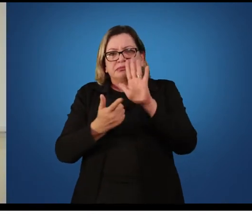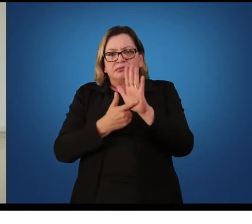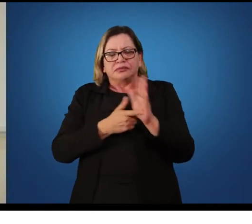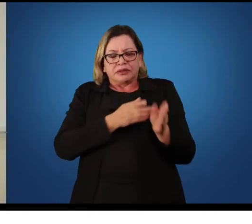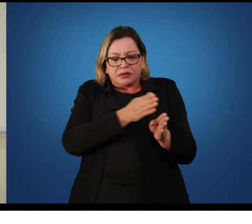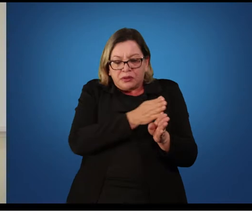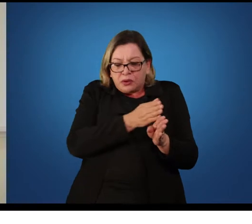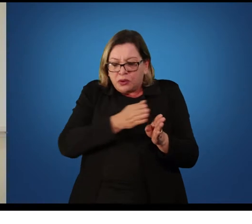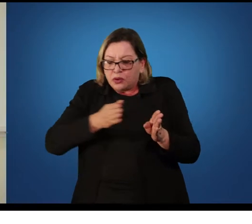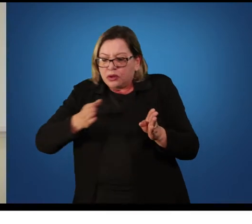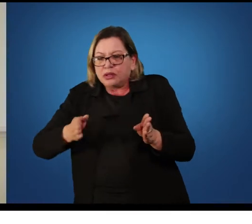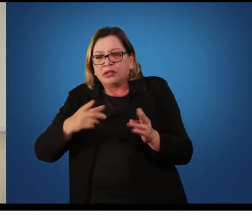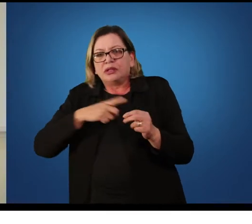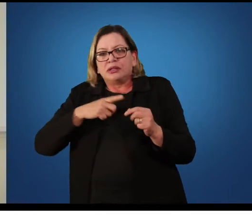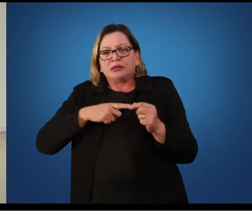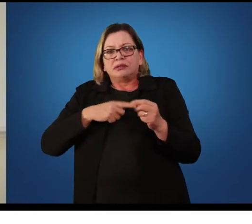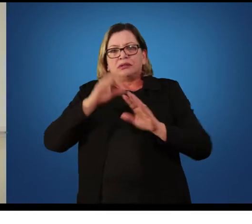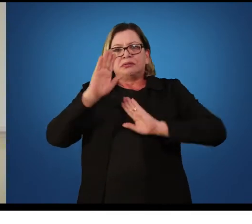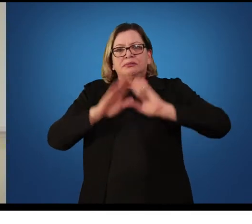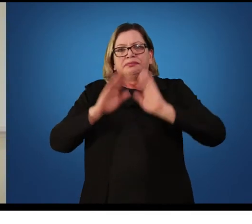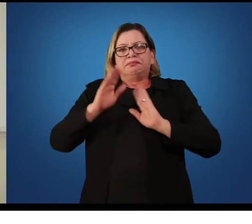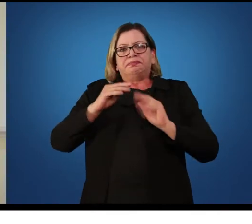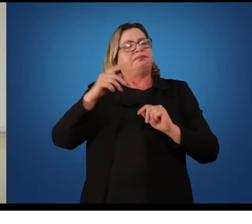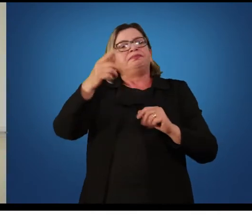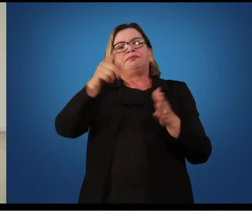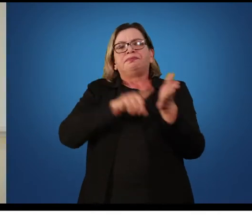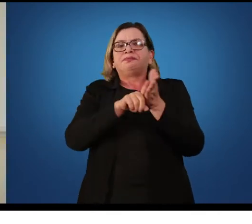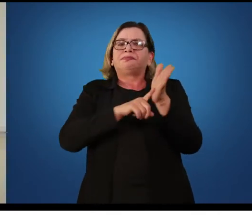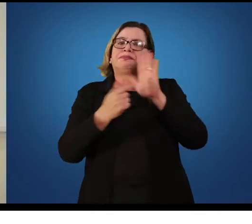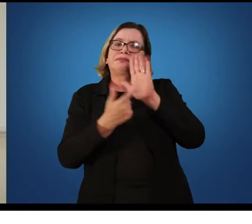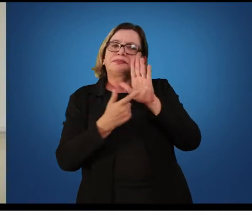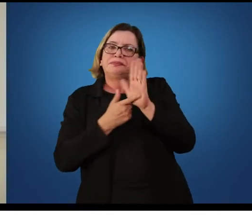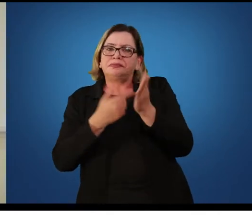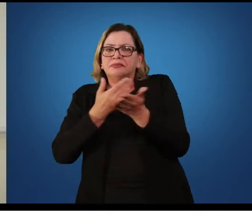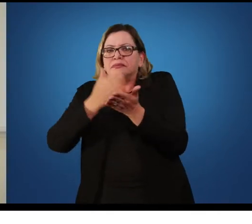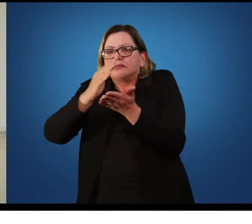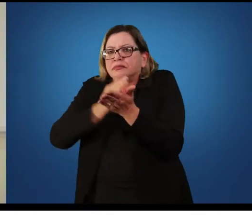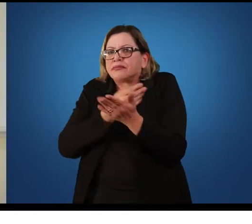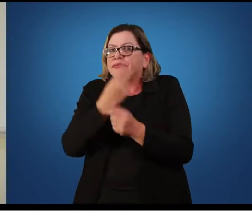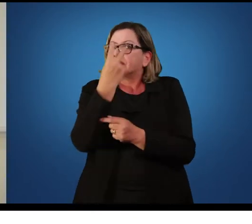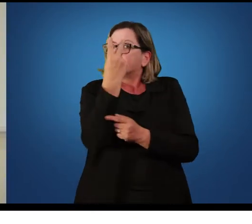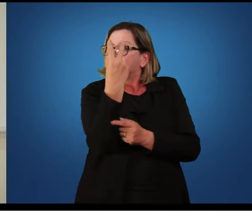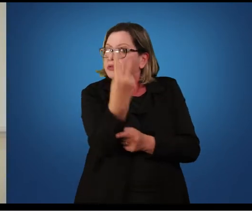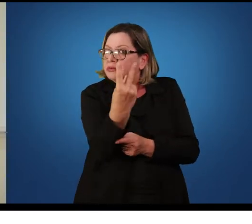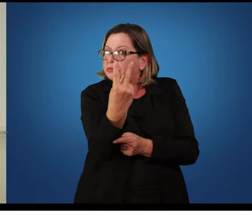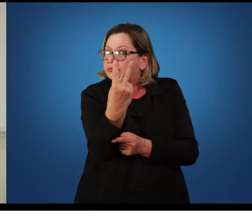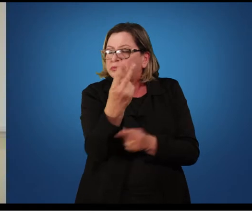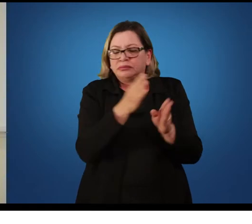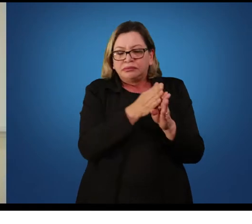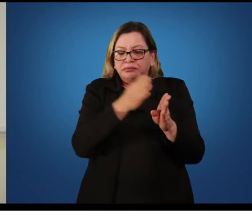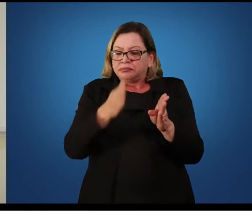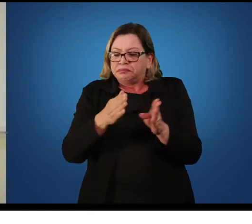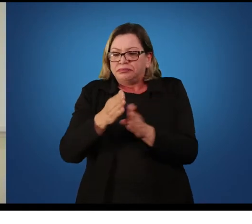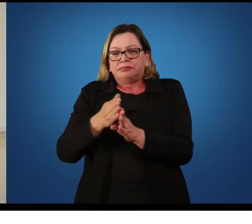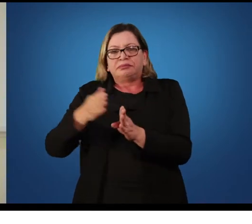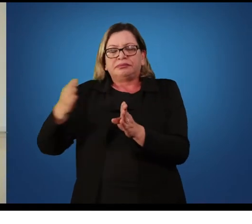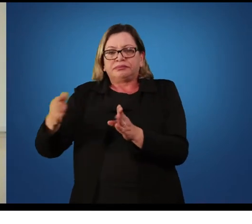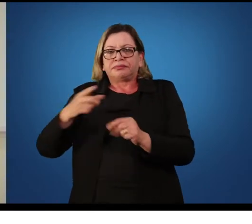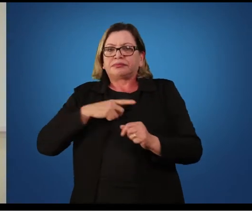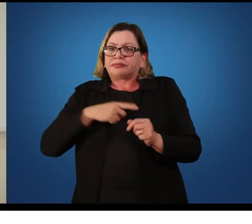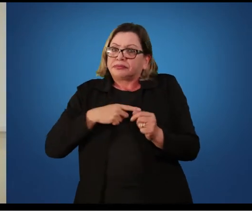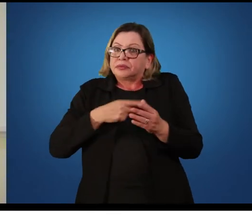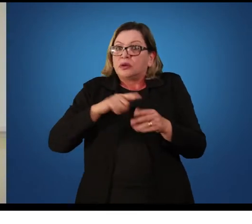categorizam esses estágios. Tem estudiosos que categorizam esses estágios em dois, tem estudiosos que